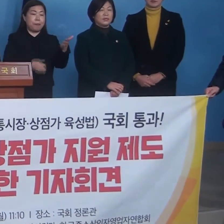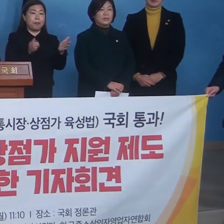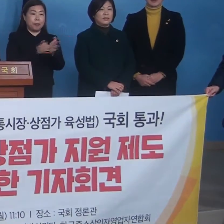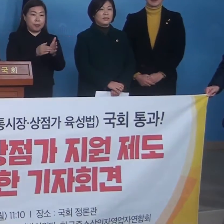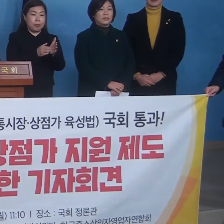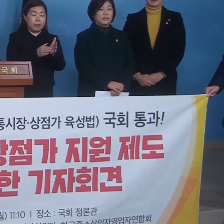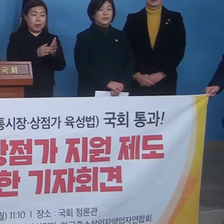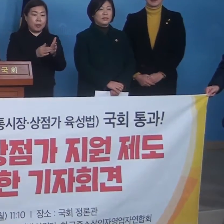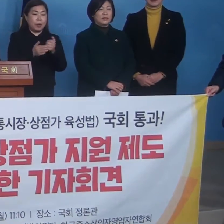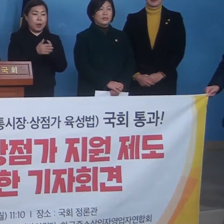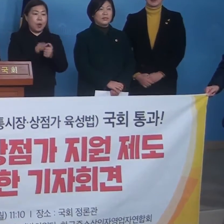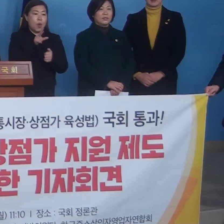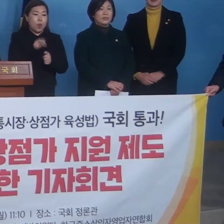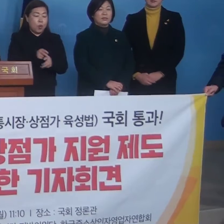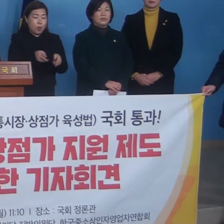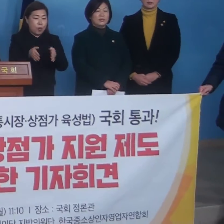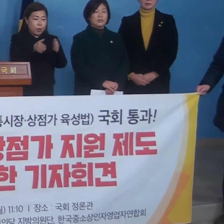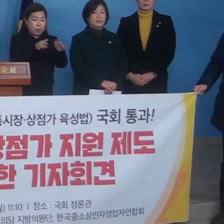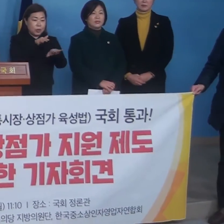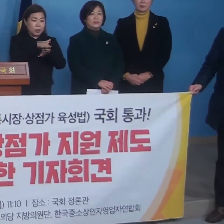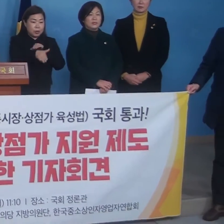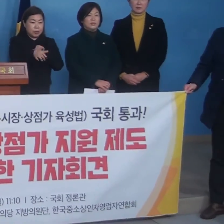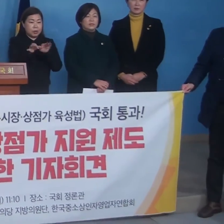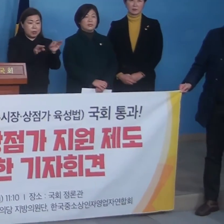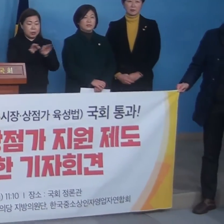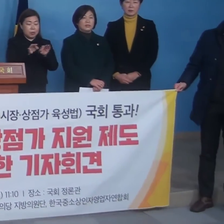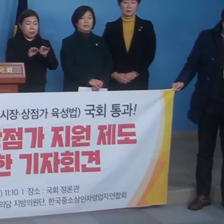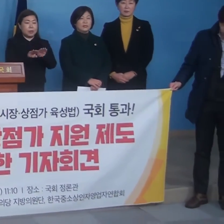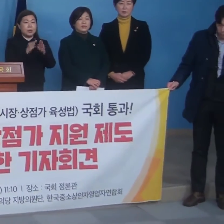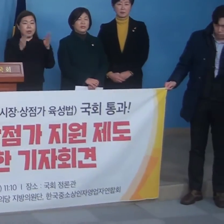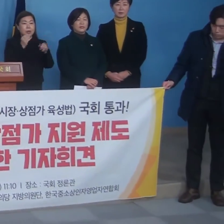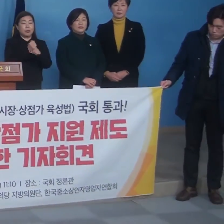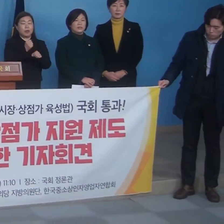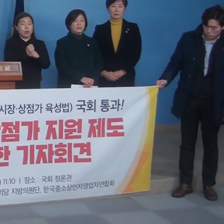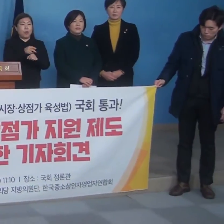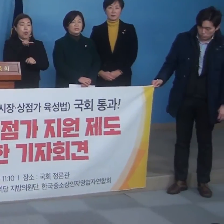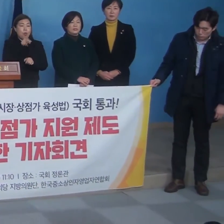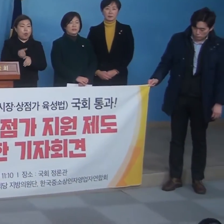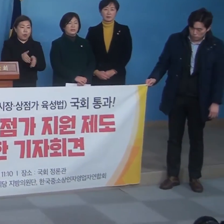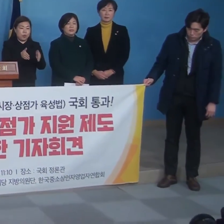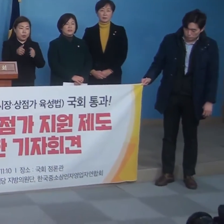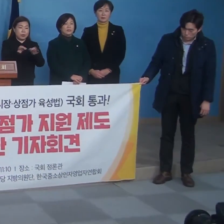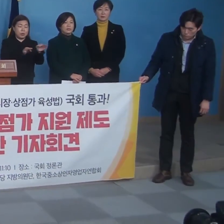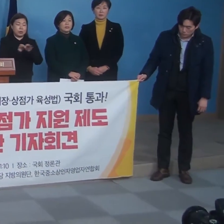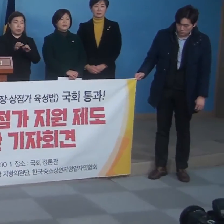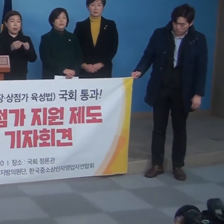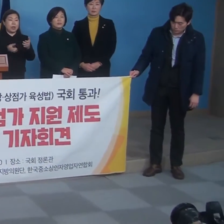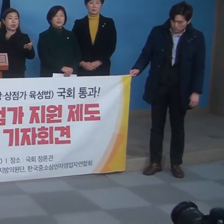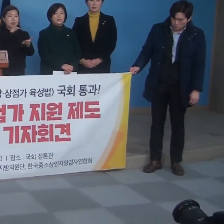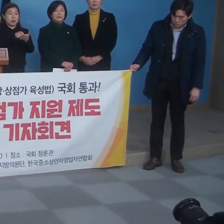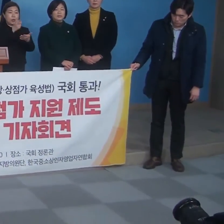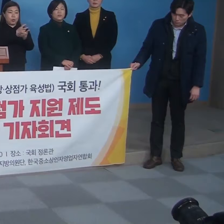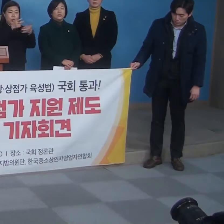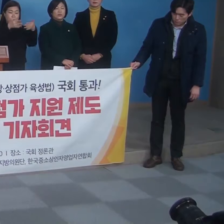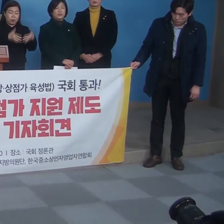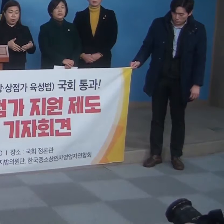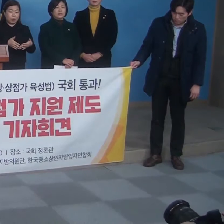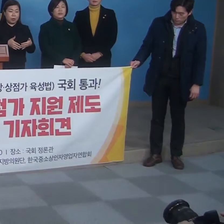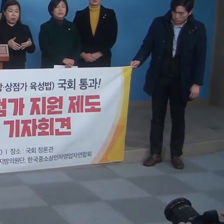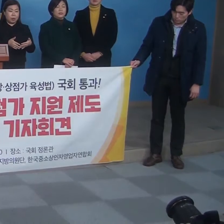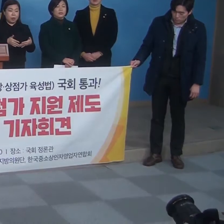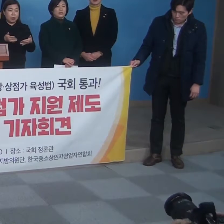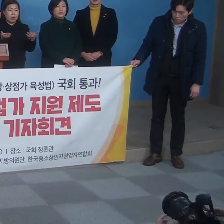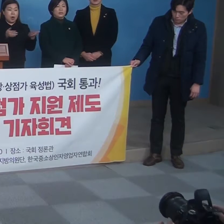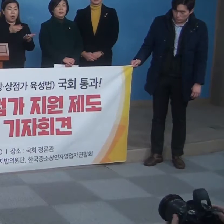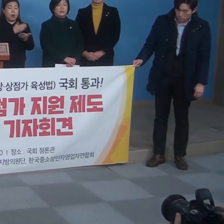통과됐습니다. 골목형 상점가의 개념을 신설하고 골목형 상점가 등록 요건에서 업종